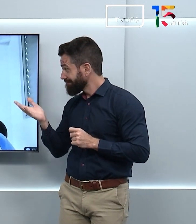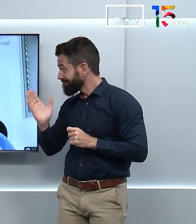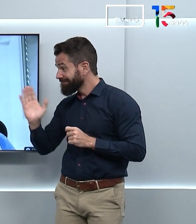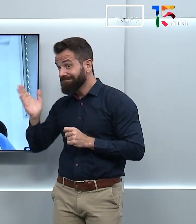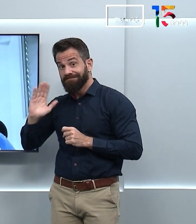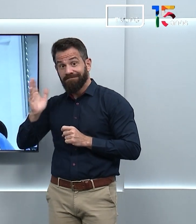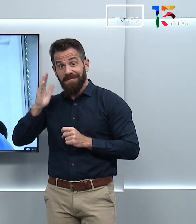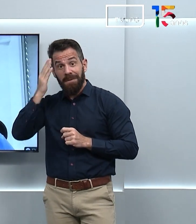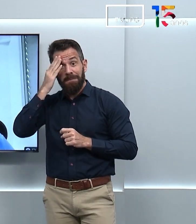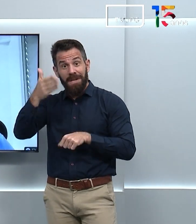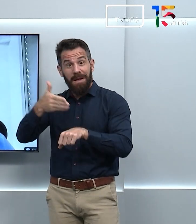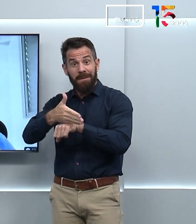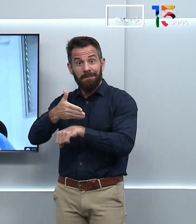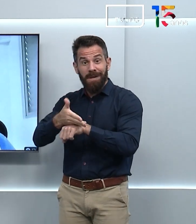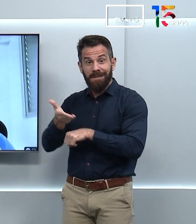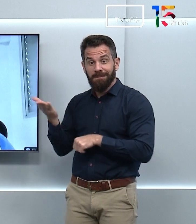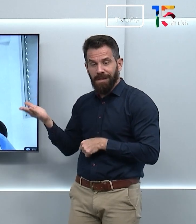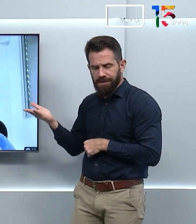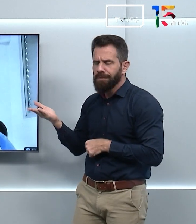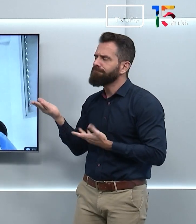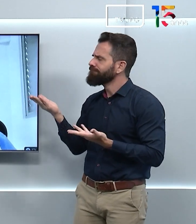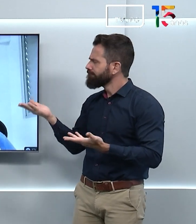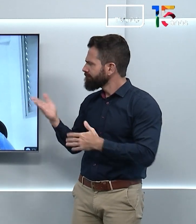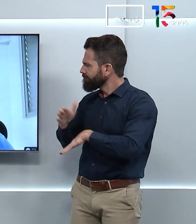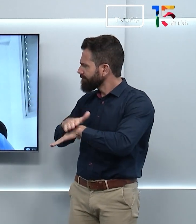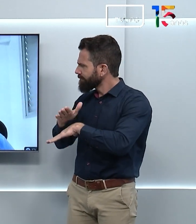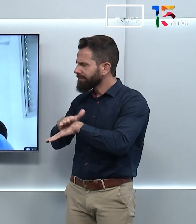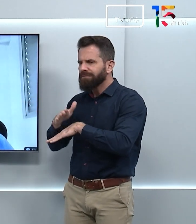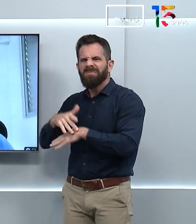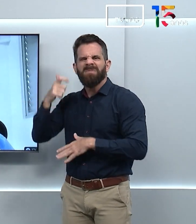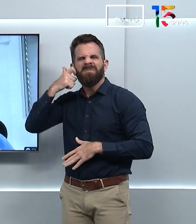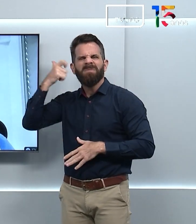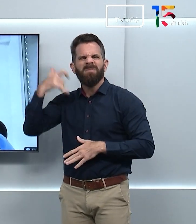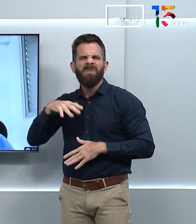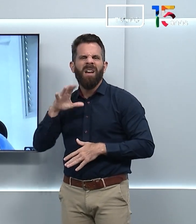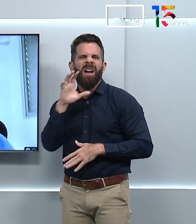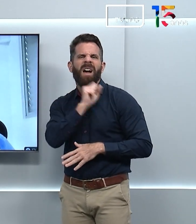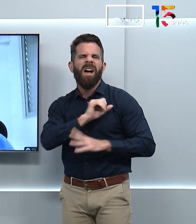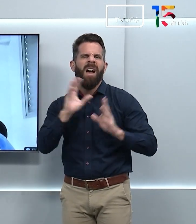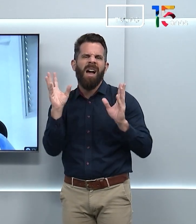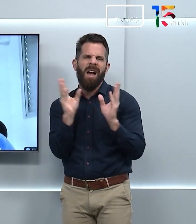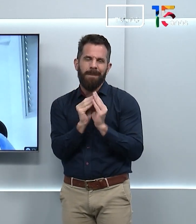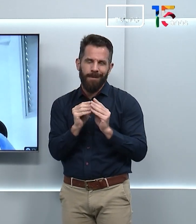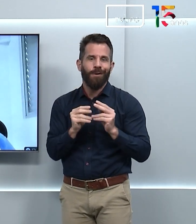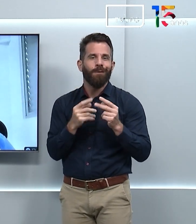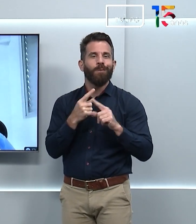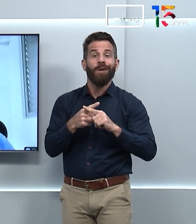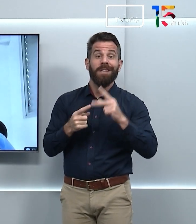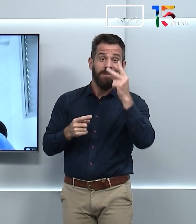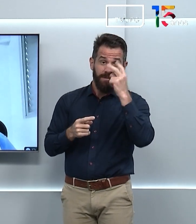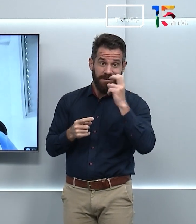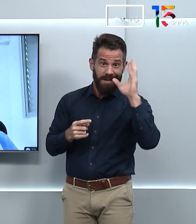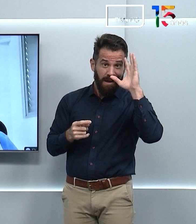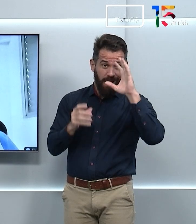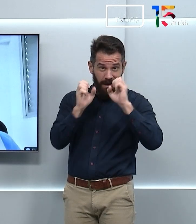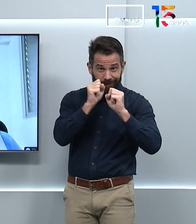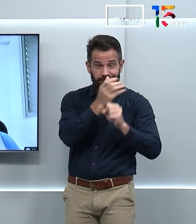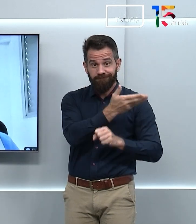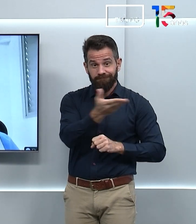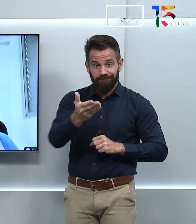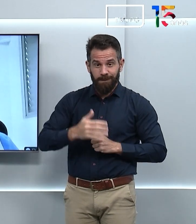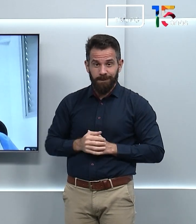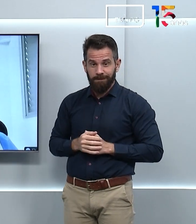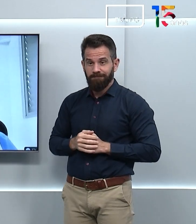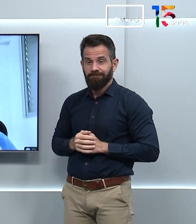sua presença no Conexões. Peço que a senhora faça uma rápida descrição física para o nosso público cego de baixa visão. Olá,